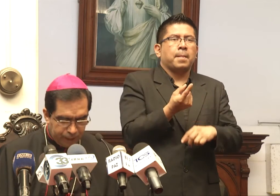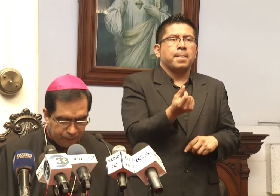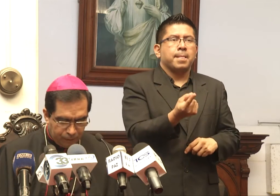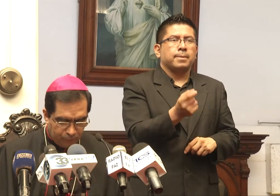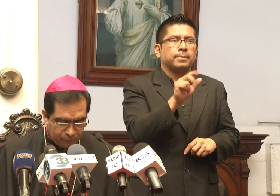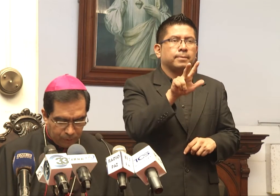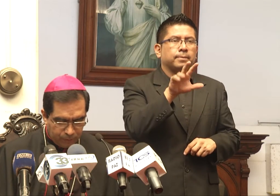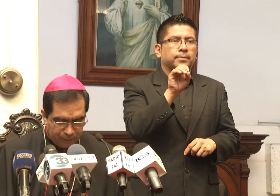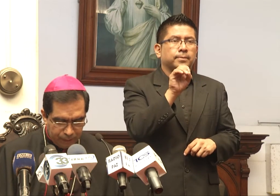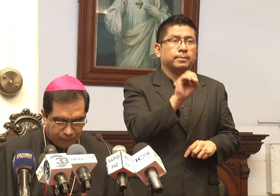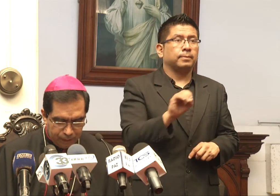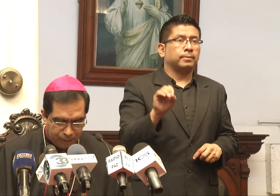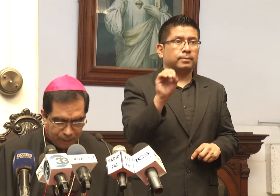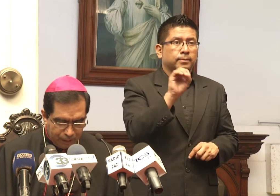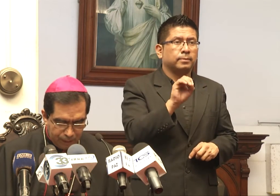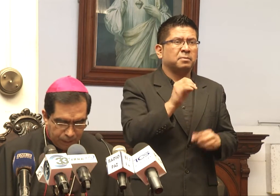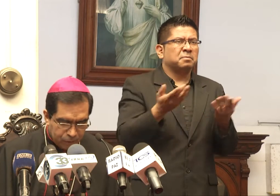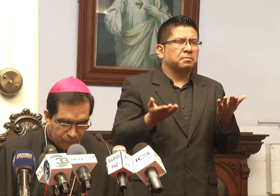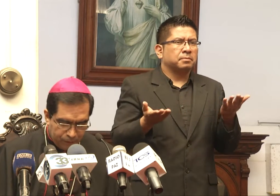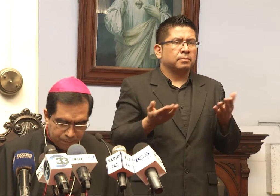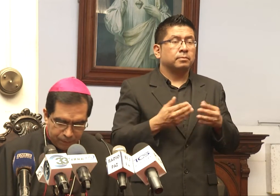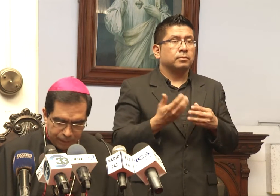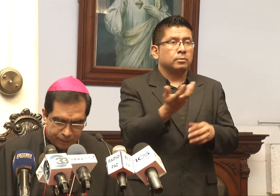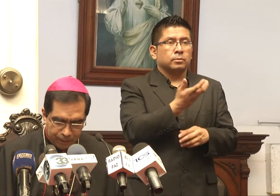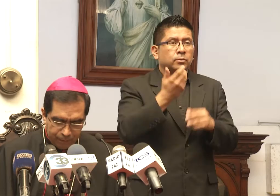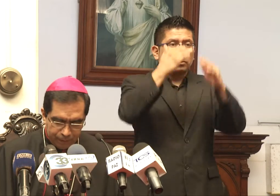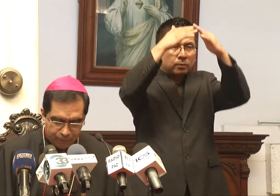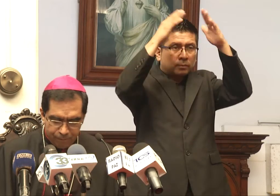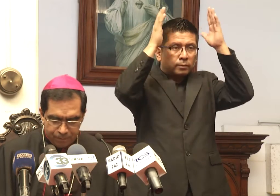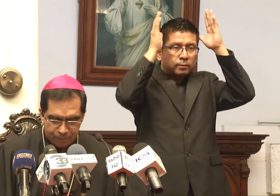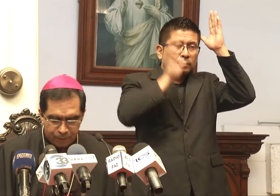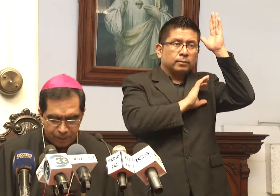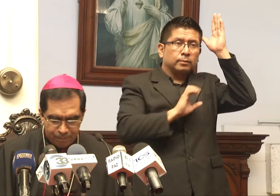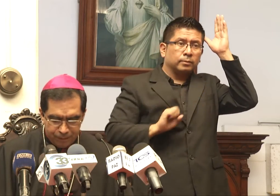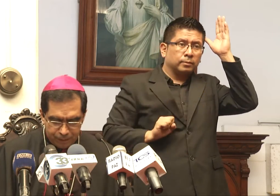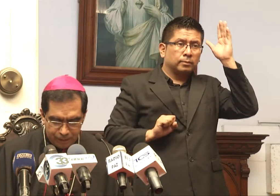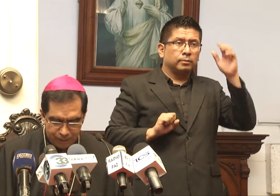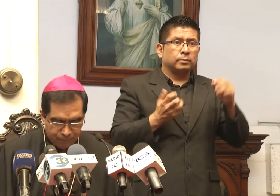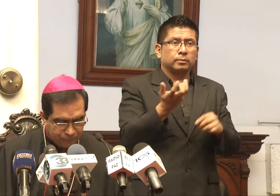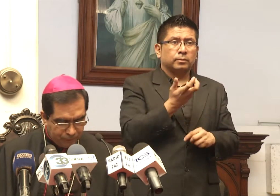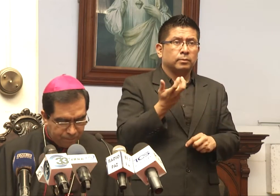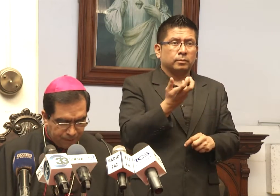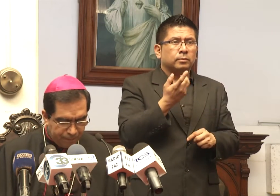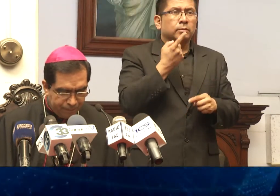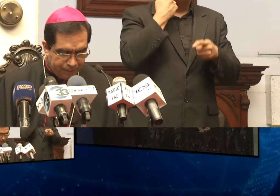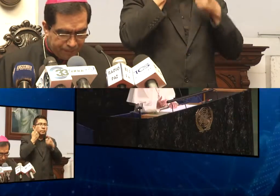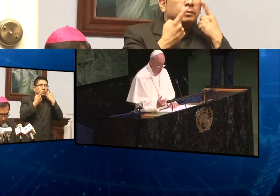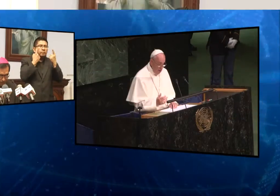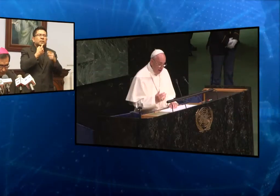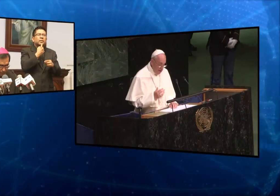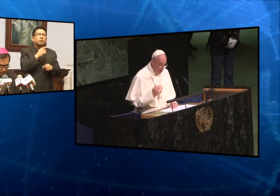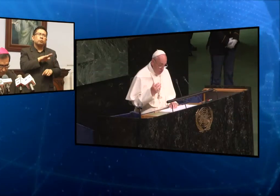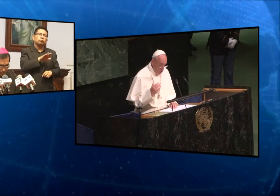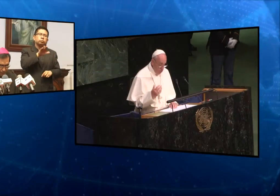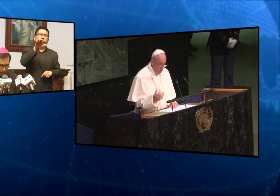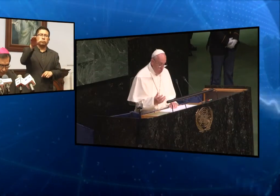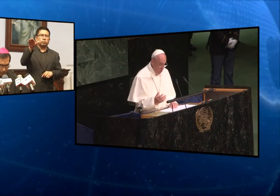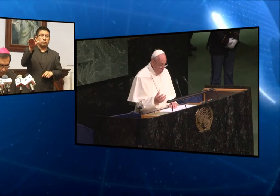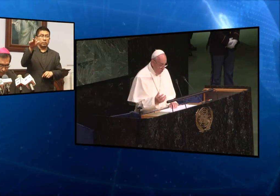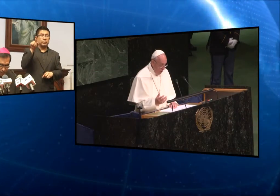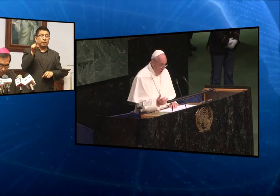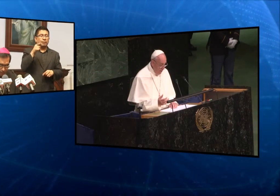próximo 30 de octubre, los obispos de El Salvador visitaremos al Papa